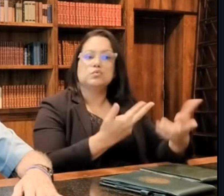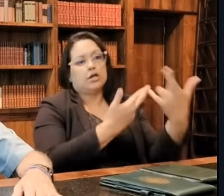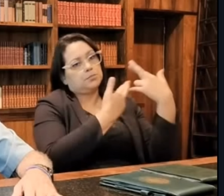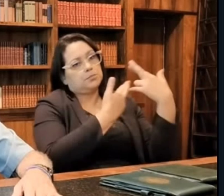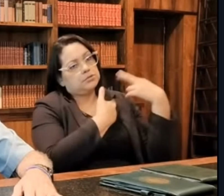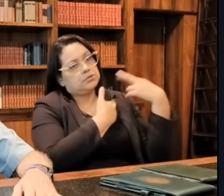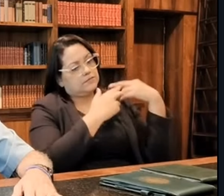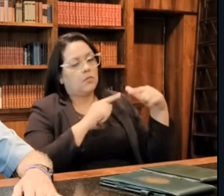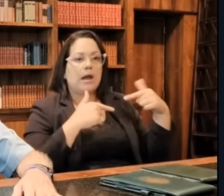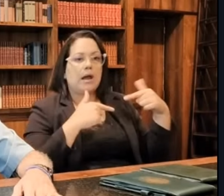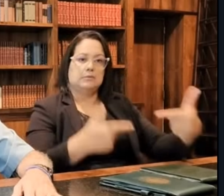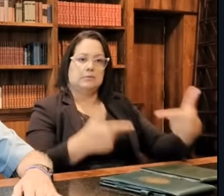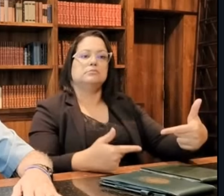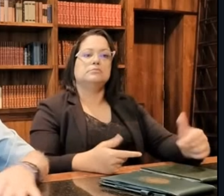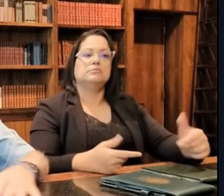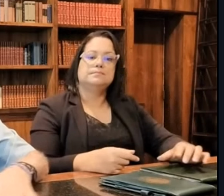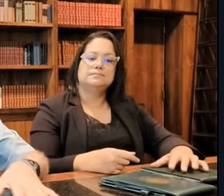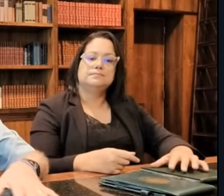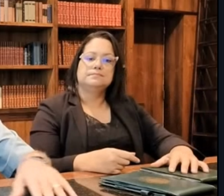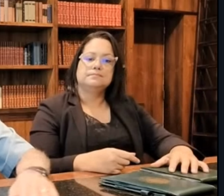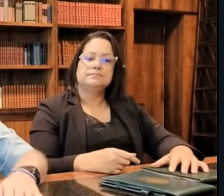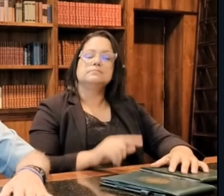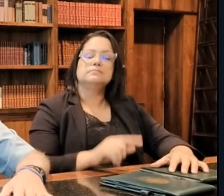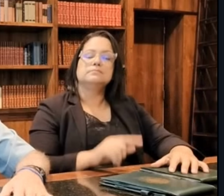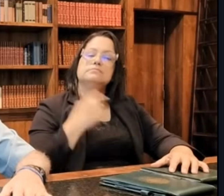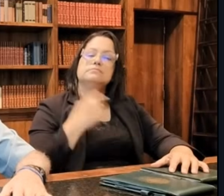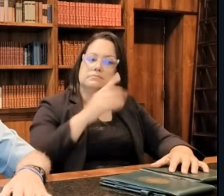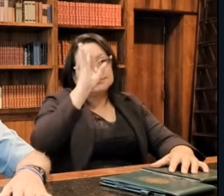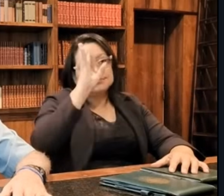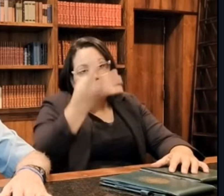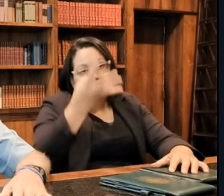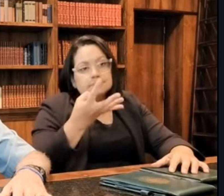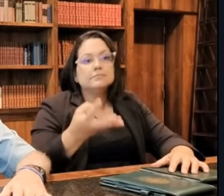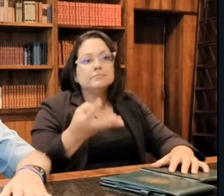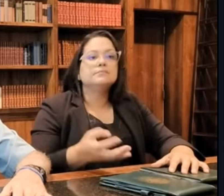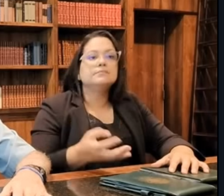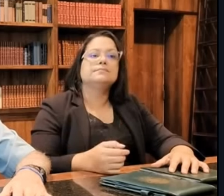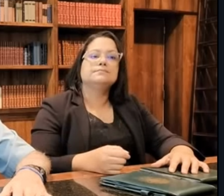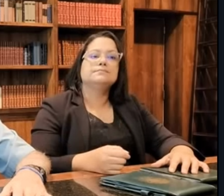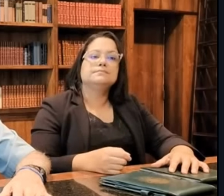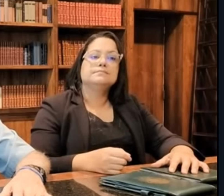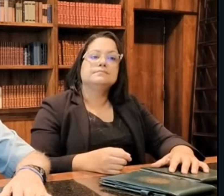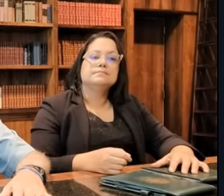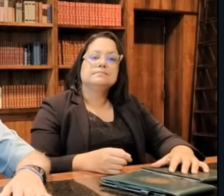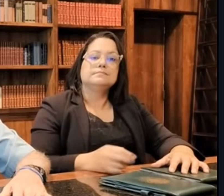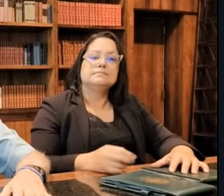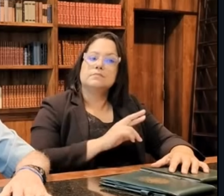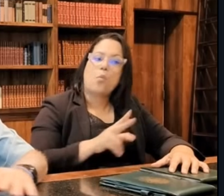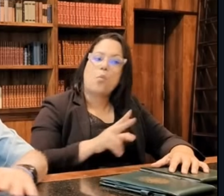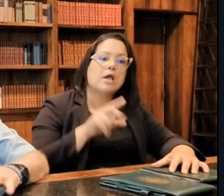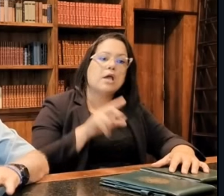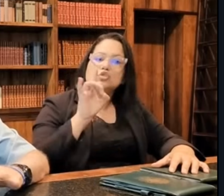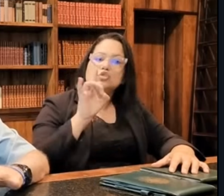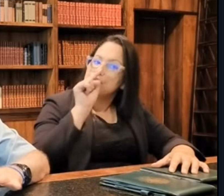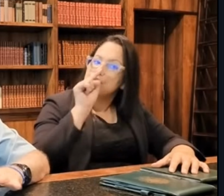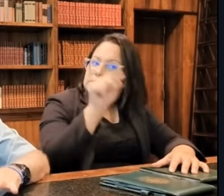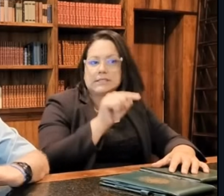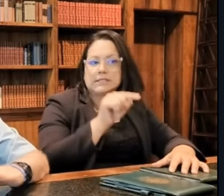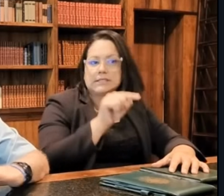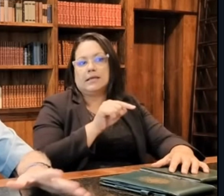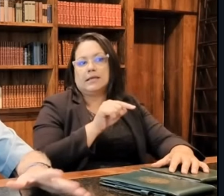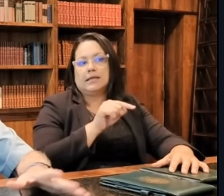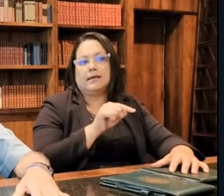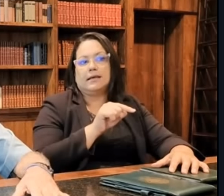atos. As nossas decisões não marcam, por vezes, não é só você a vida toda, marca